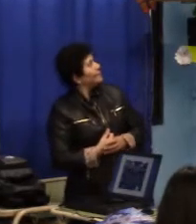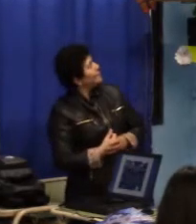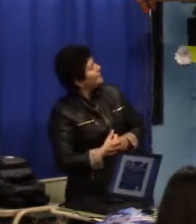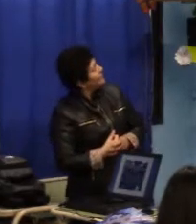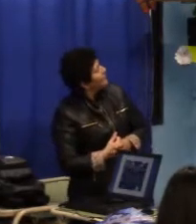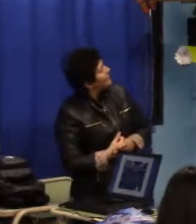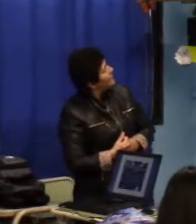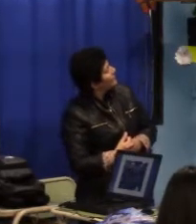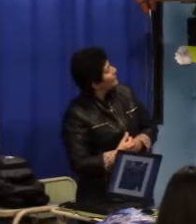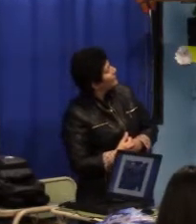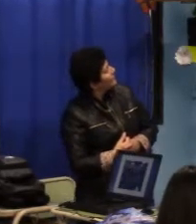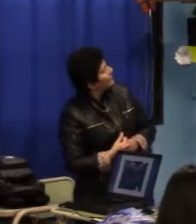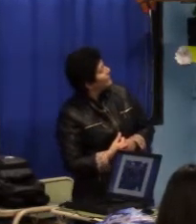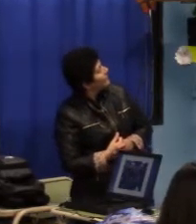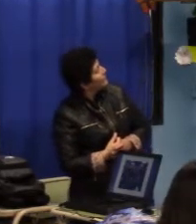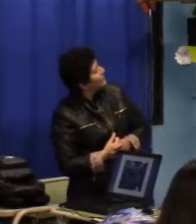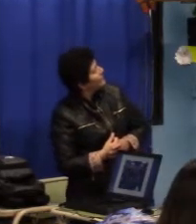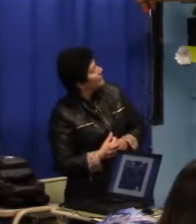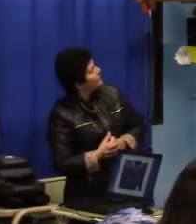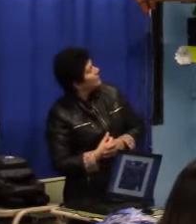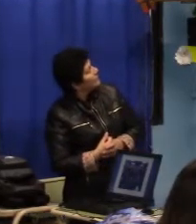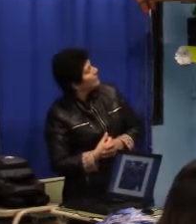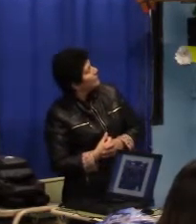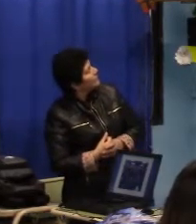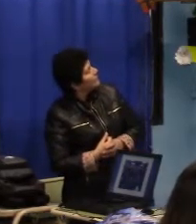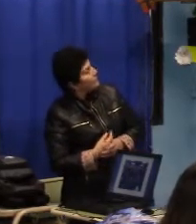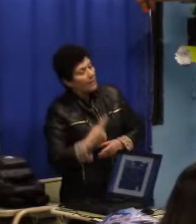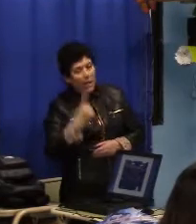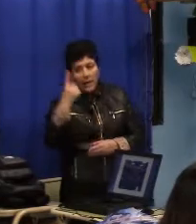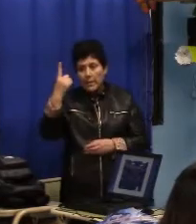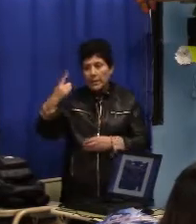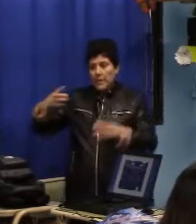Aires, primera reunión 2 años atrás.